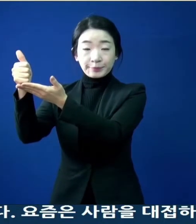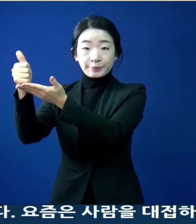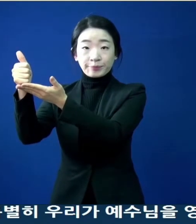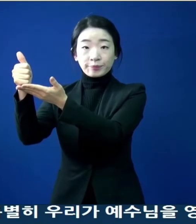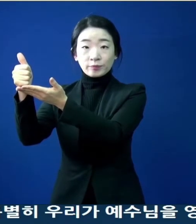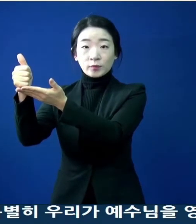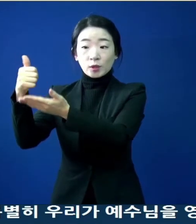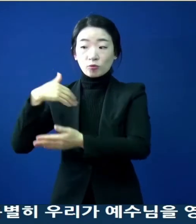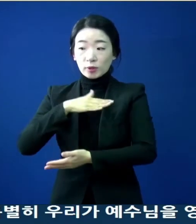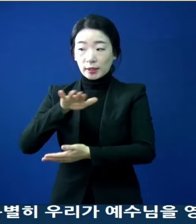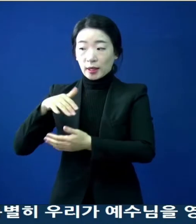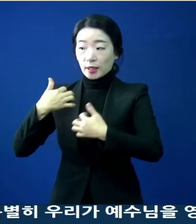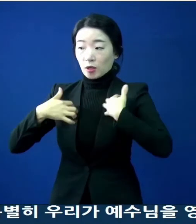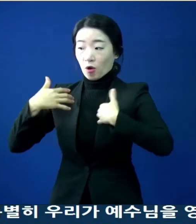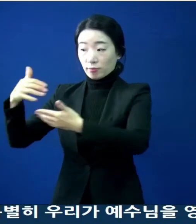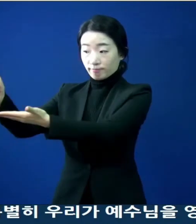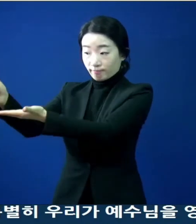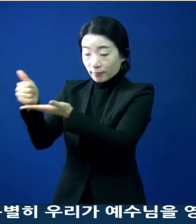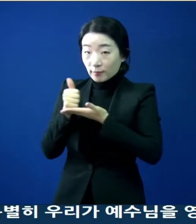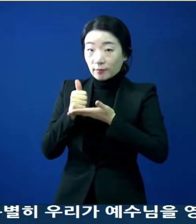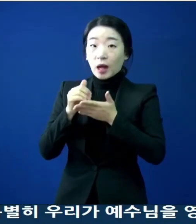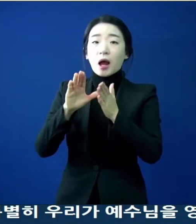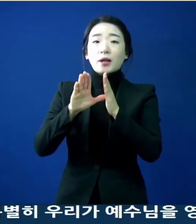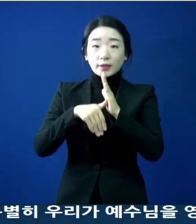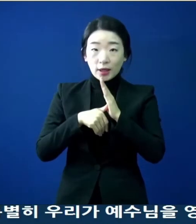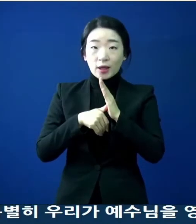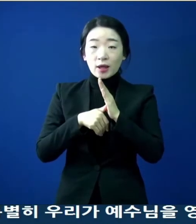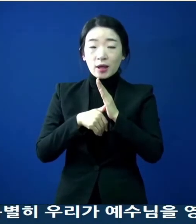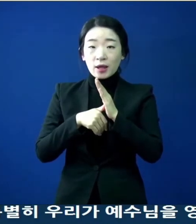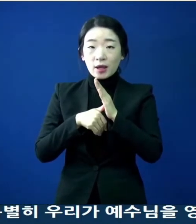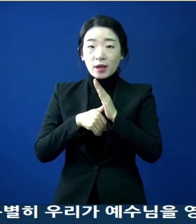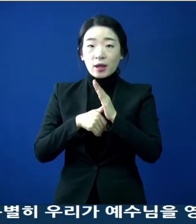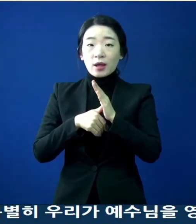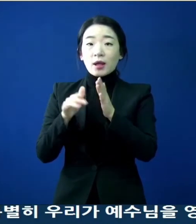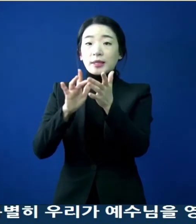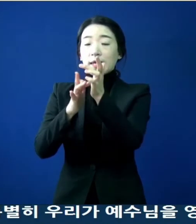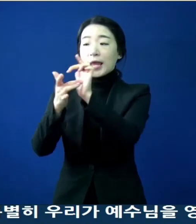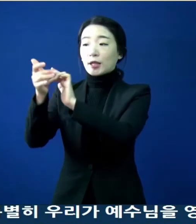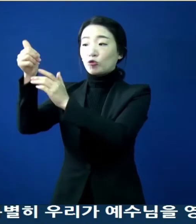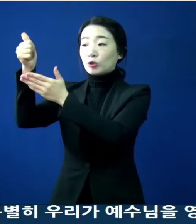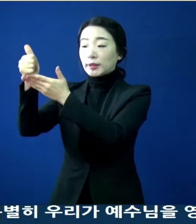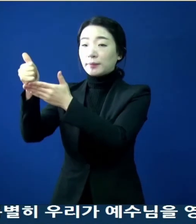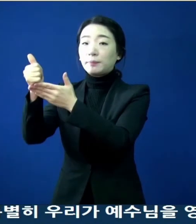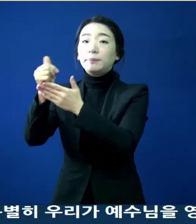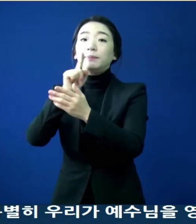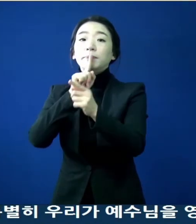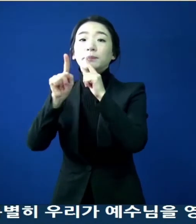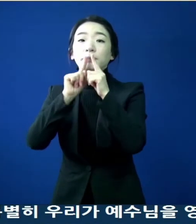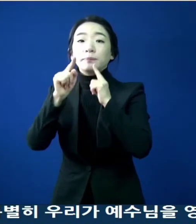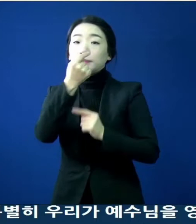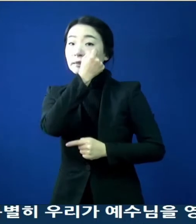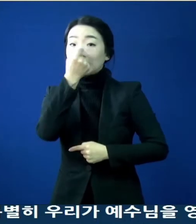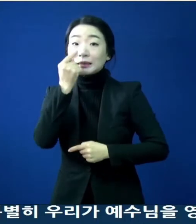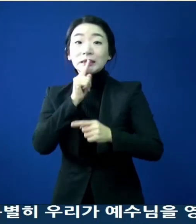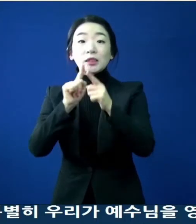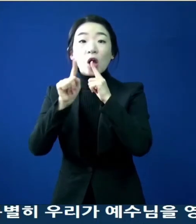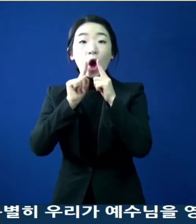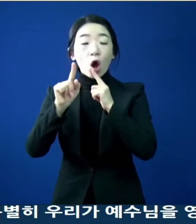우리가 받아들일 때 예수님이 진짜 우리에게 증언해 주신 것이 무엇인가, 이것을